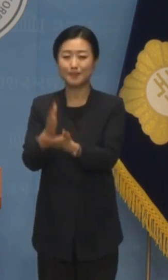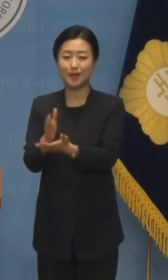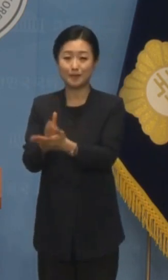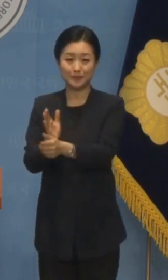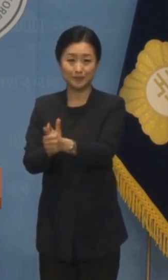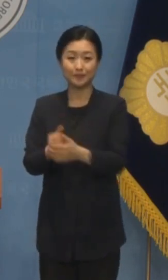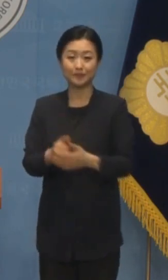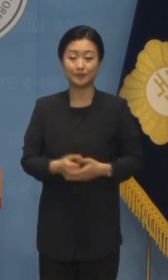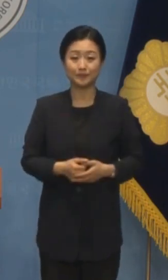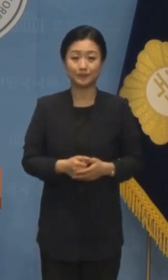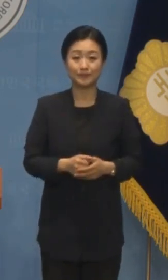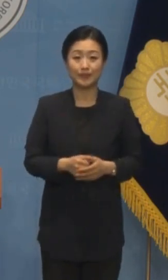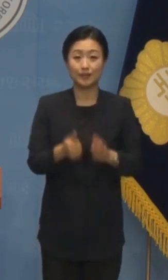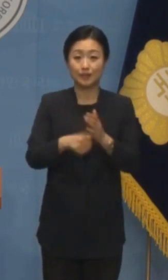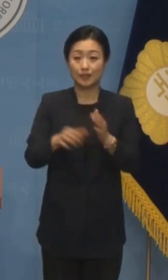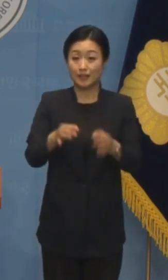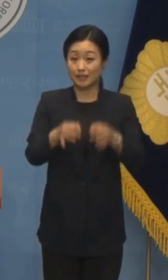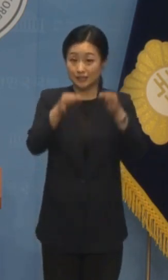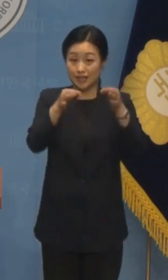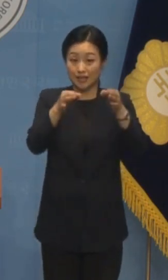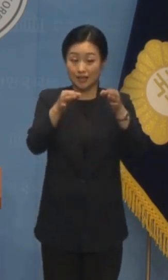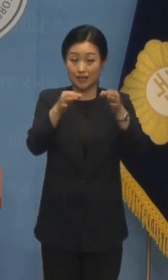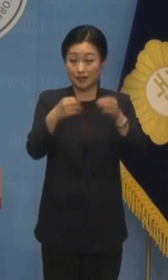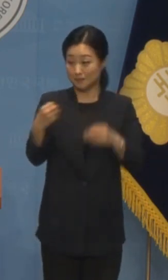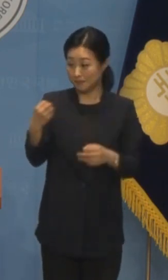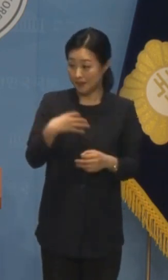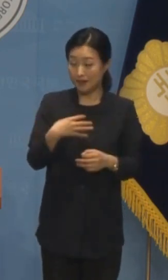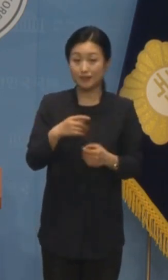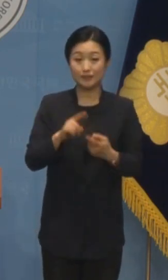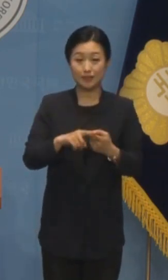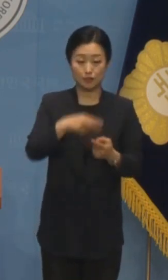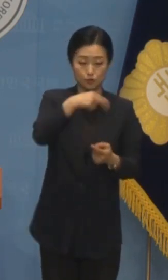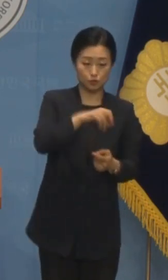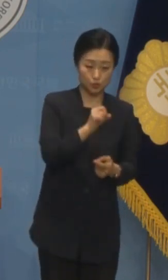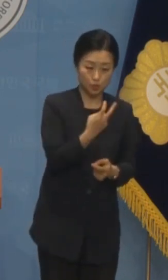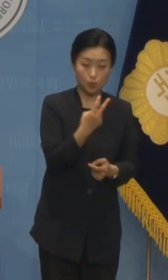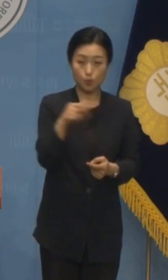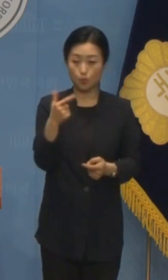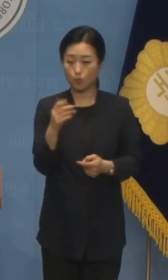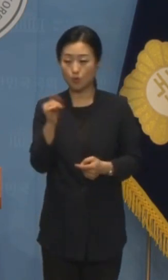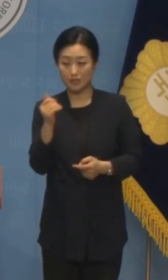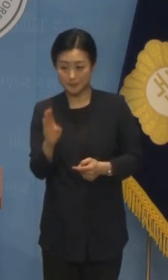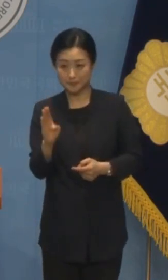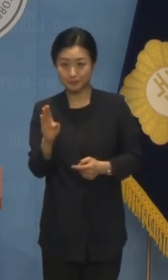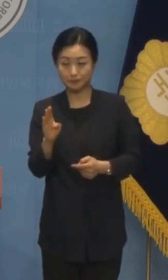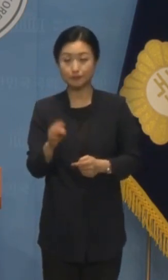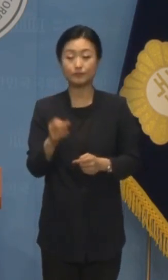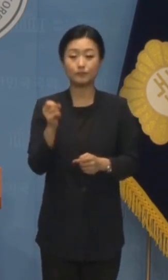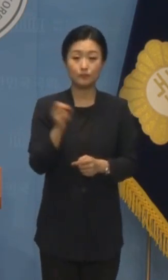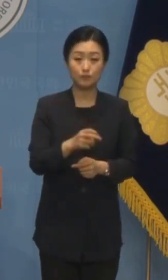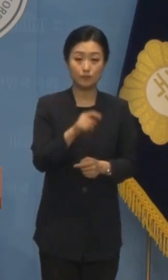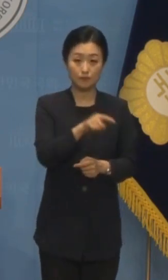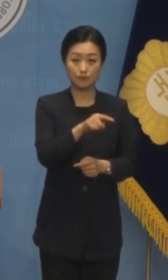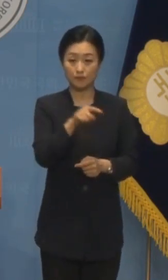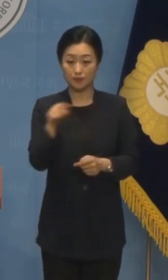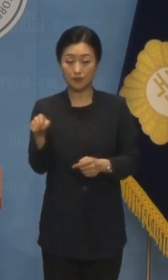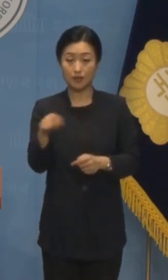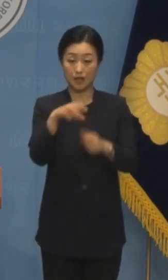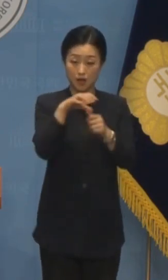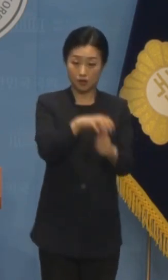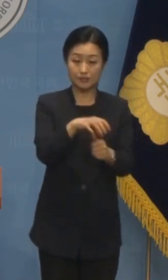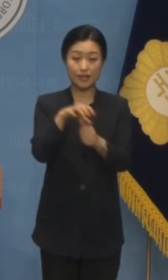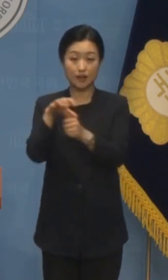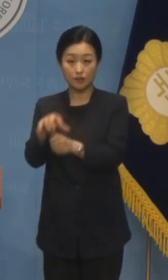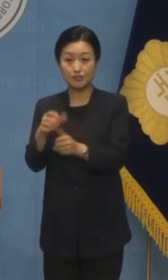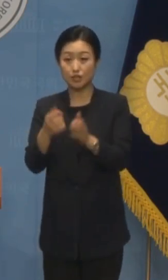모순입니다. 물가 인상을 유발한다는 주장은 수요 공급 법칙에 기초합니다. 그리고 물가 인상을 억제하기 위한 고금리